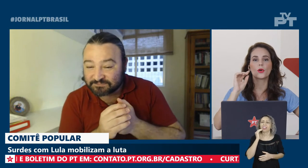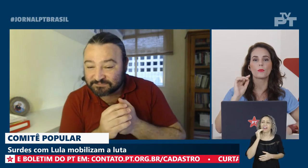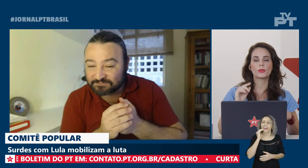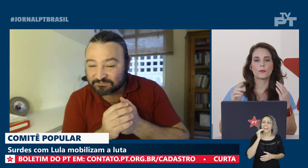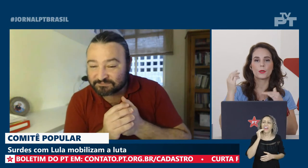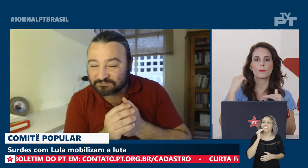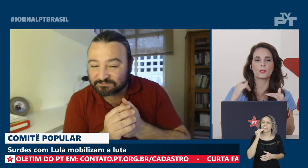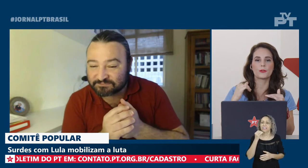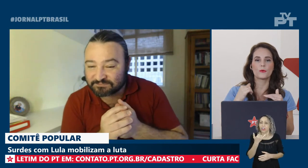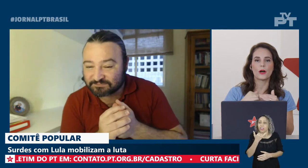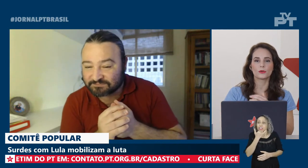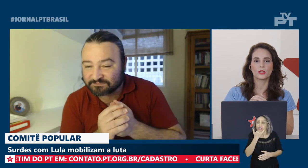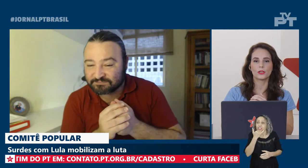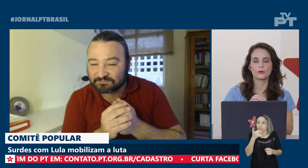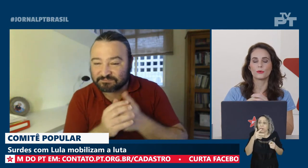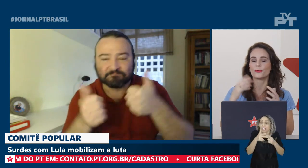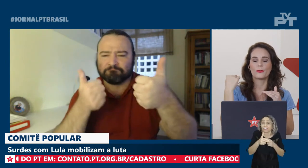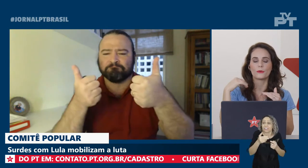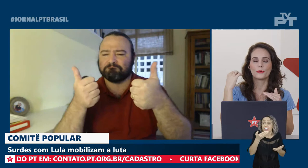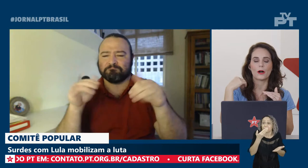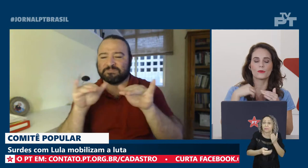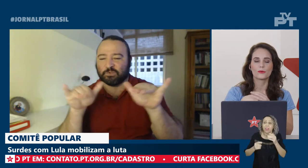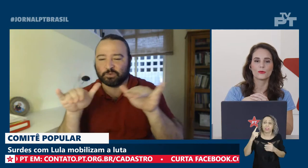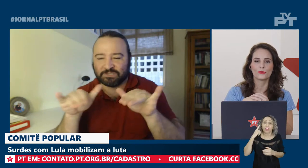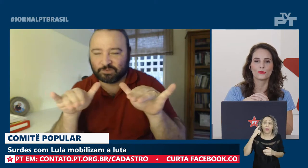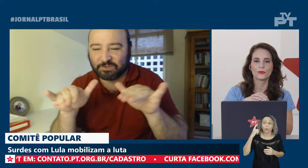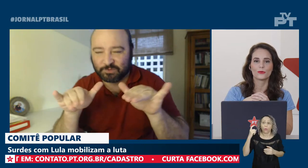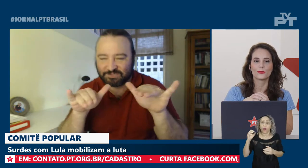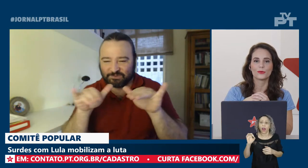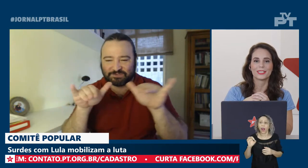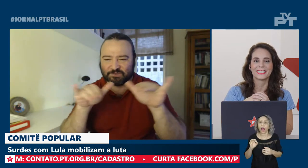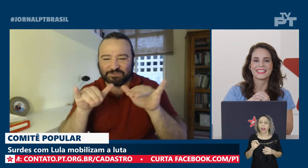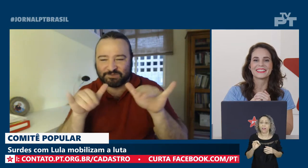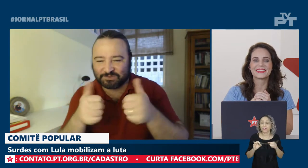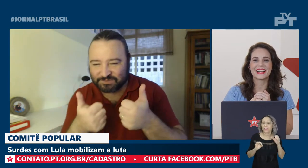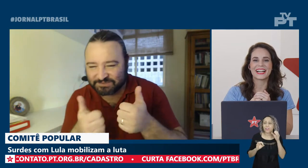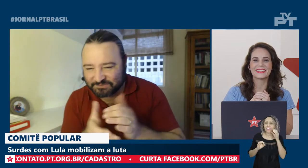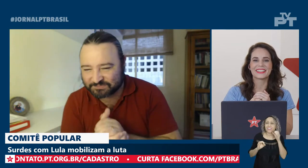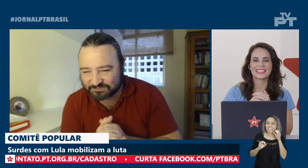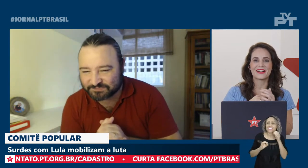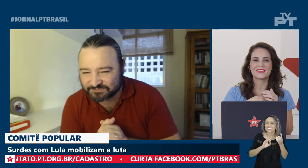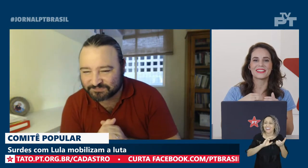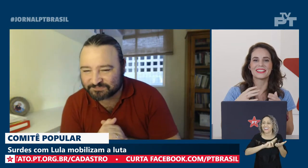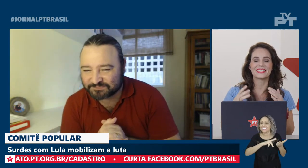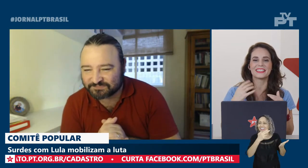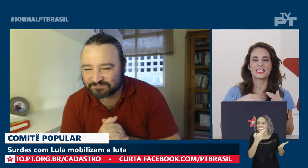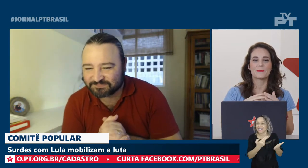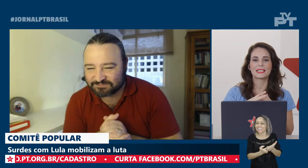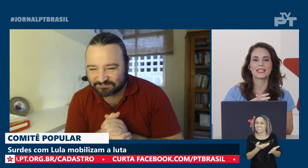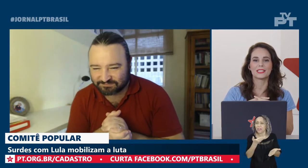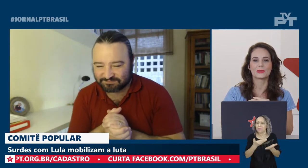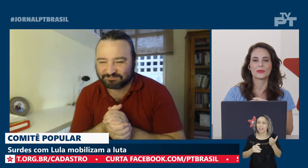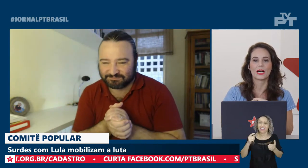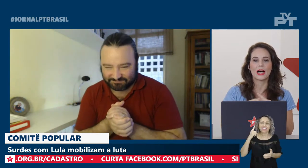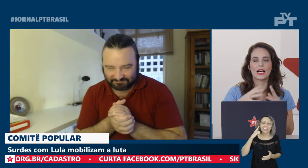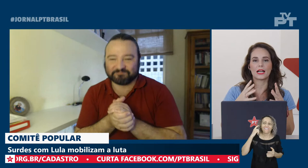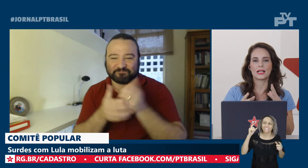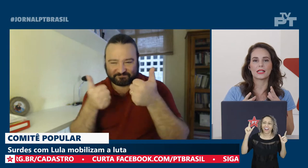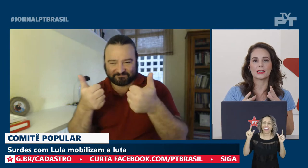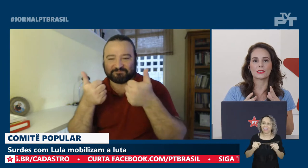ter te interrompido, é porque eu perdi o áudio aqui, o áudio do Caio, que estava